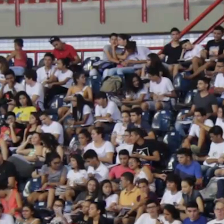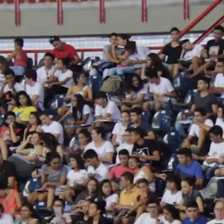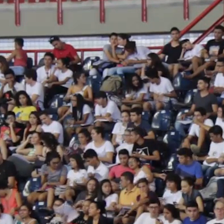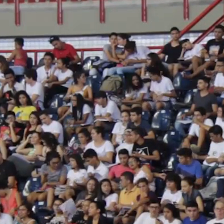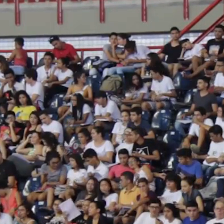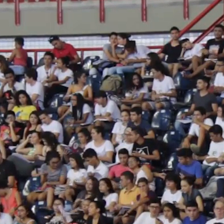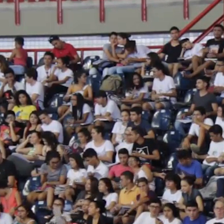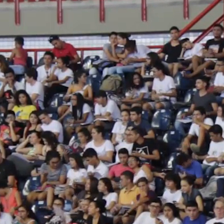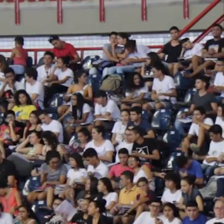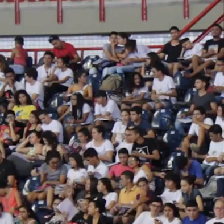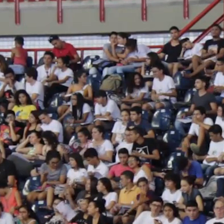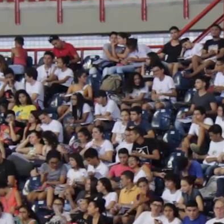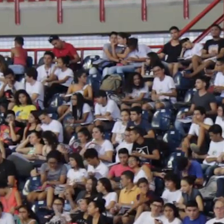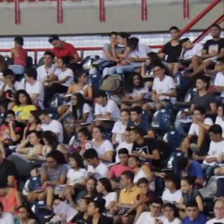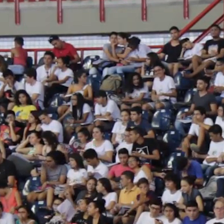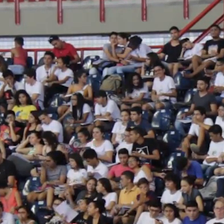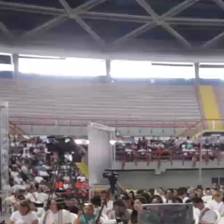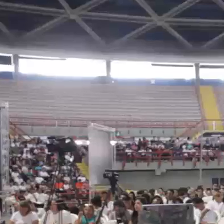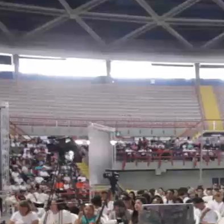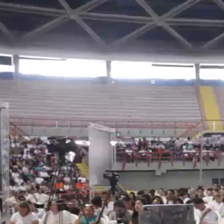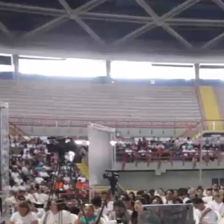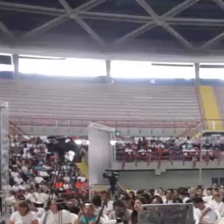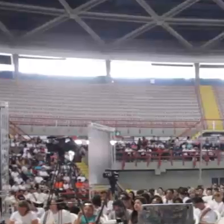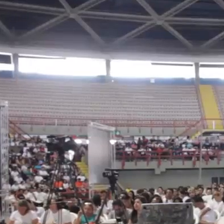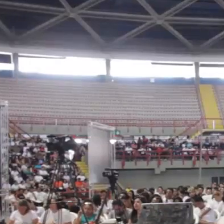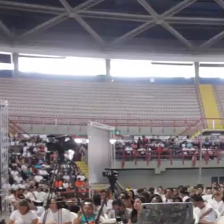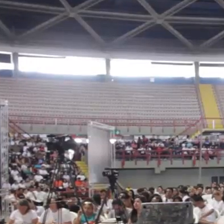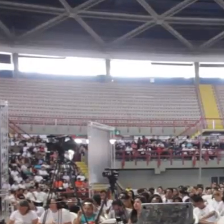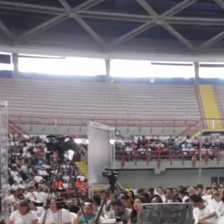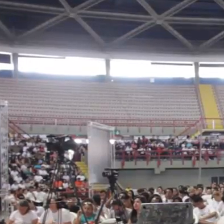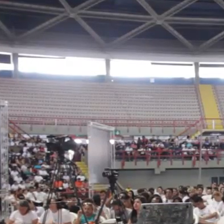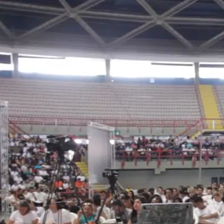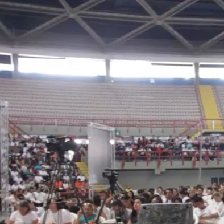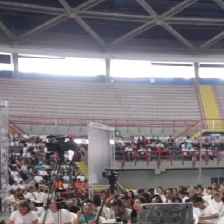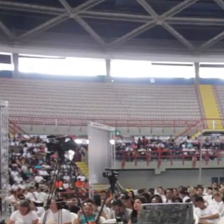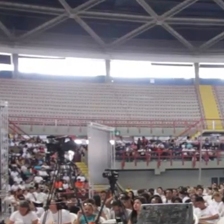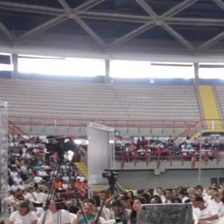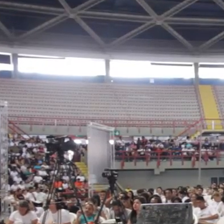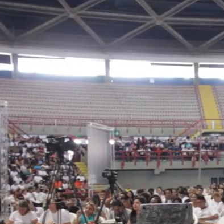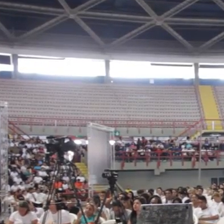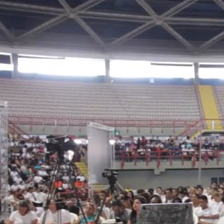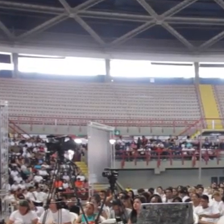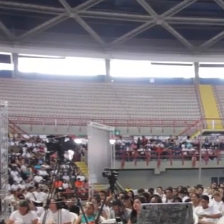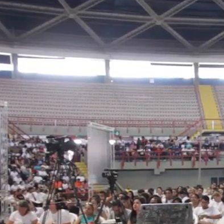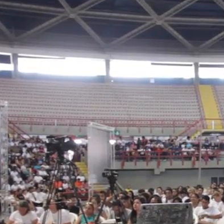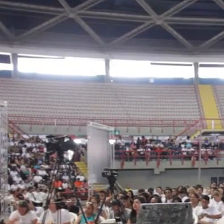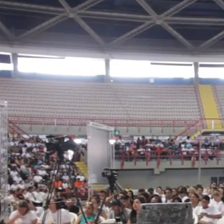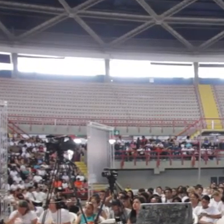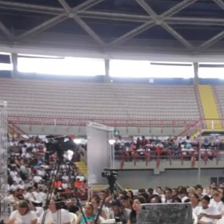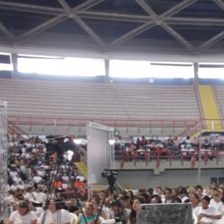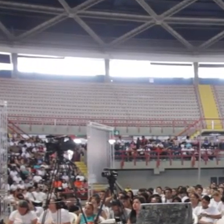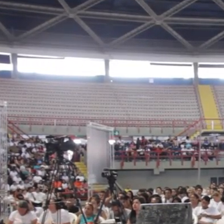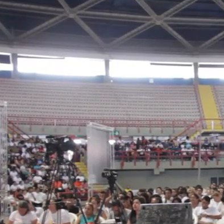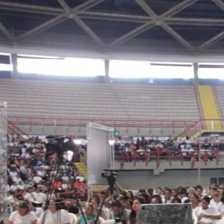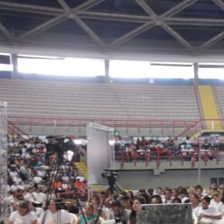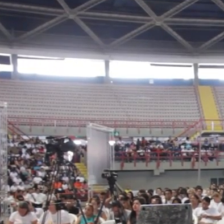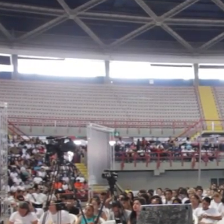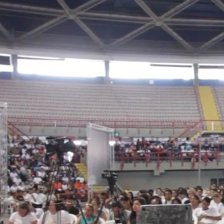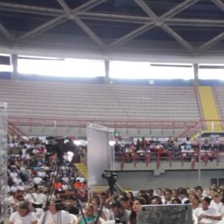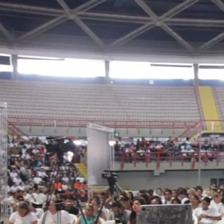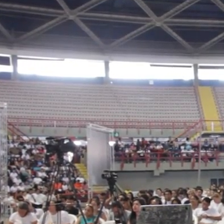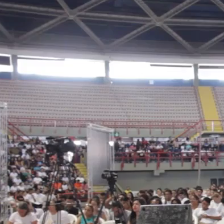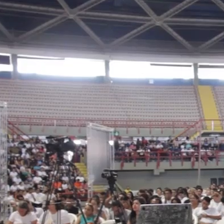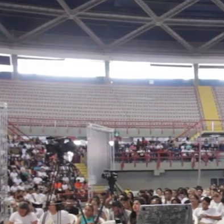o jornalismo, a estatística. Como proceder diante de temas virtuosos? Alguém está perguntando, o que é um tema